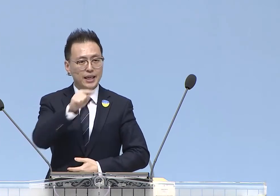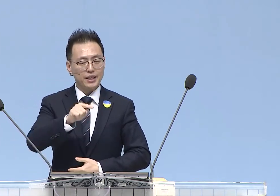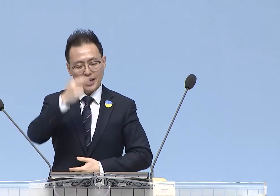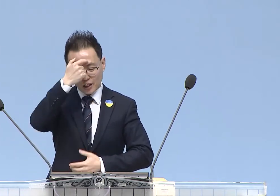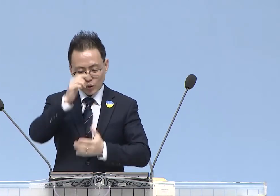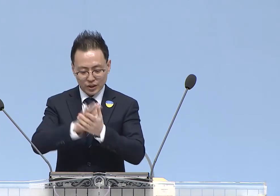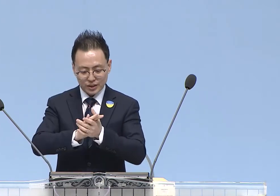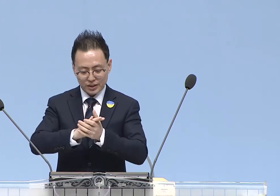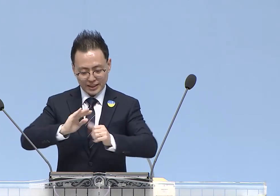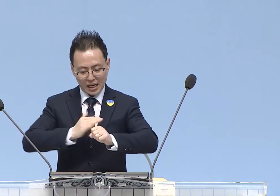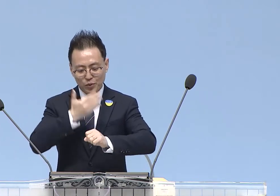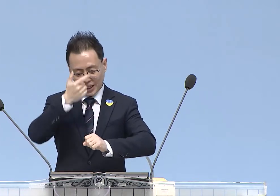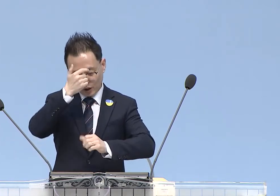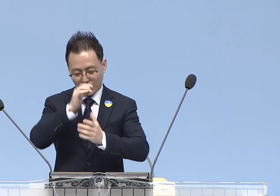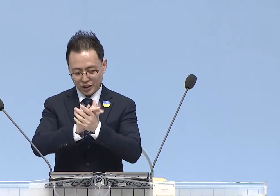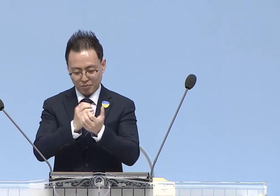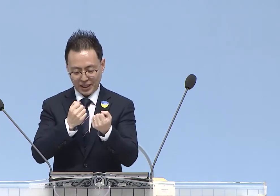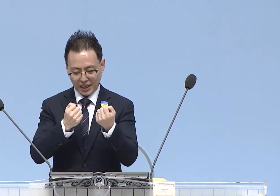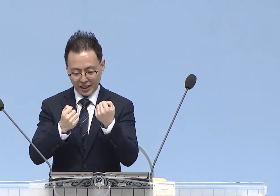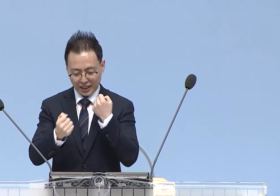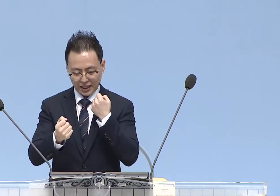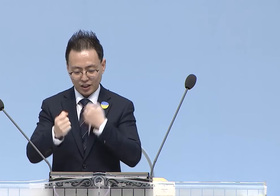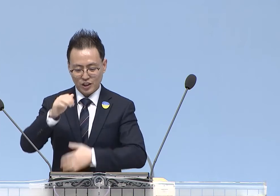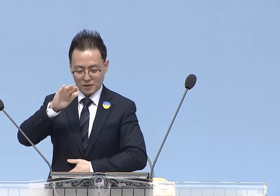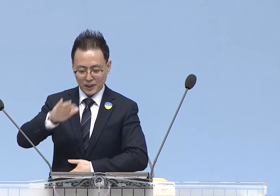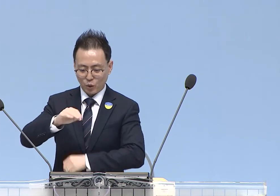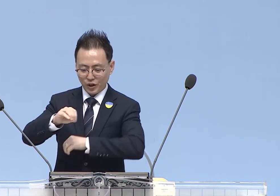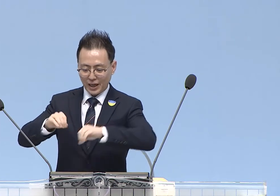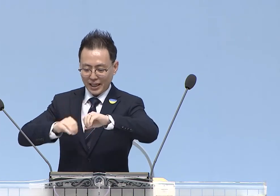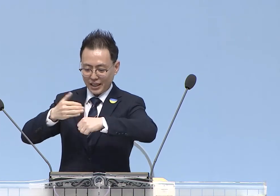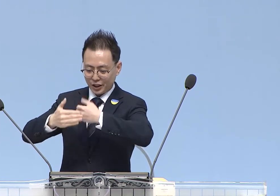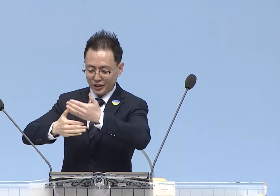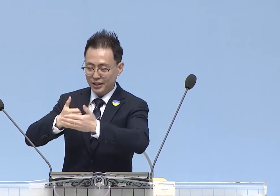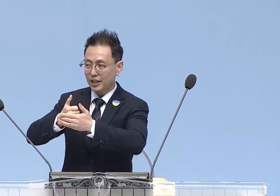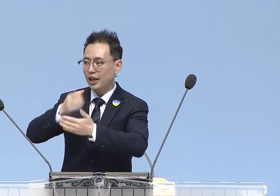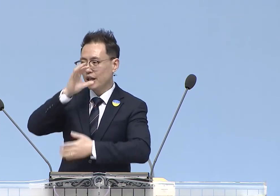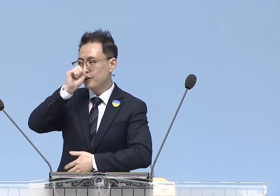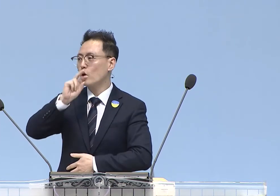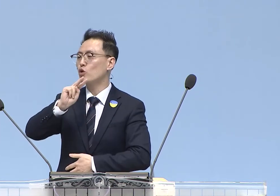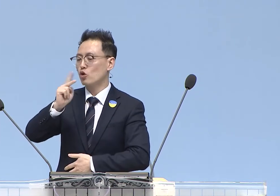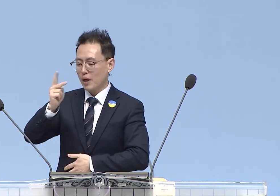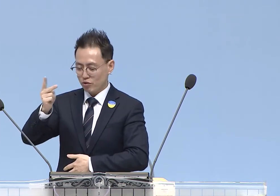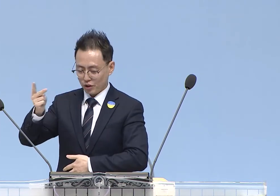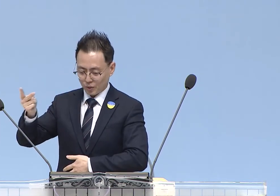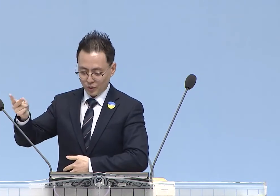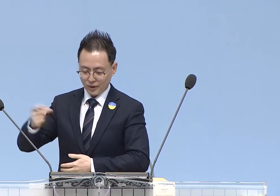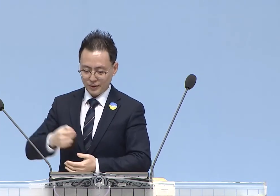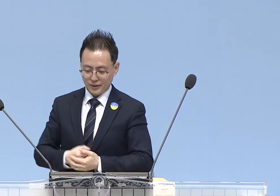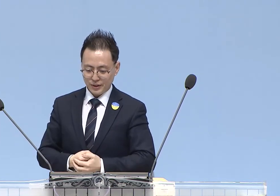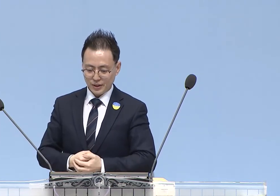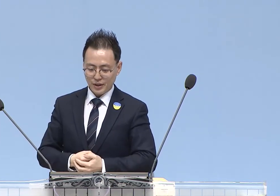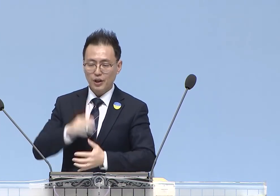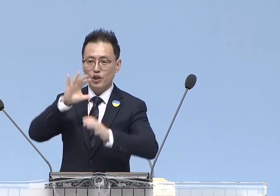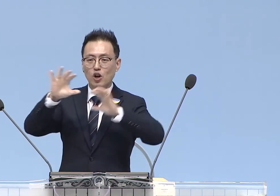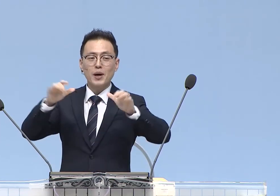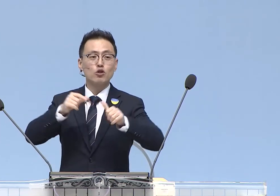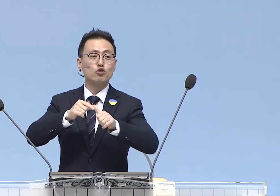이들의 기도는 잘못된 기도였습니다. 그렇지만 오히려 하나님께서는 선으로 바꾸셨고 열방을